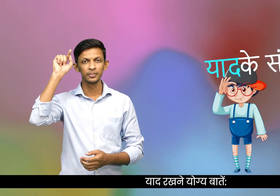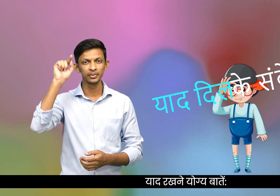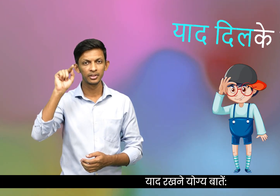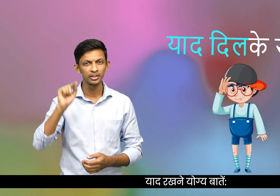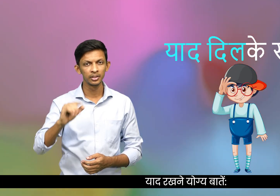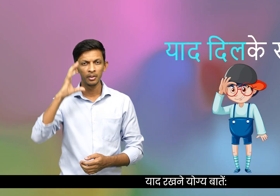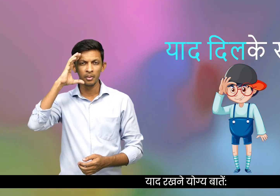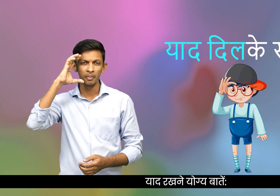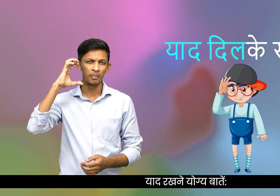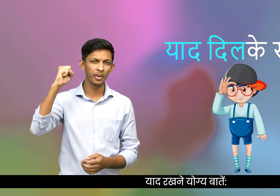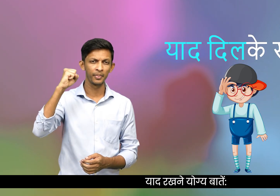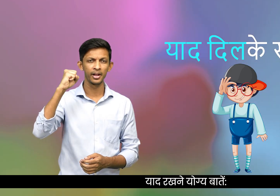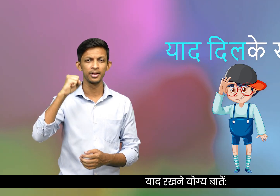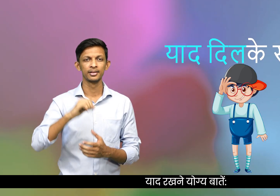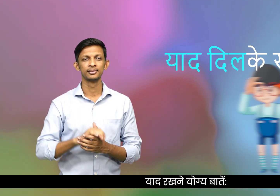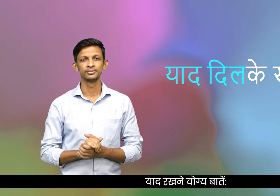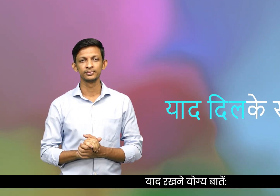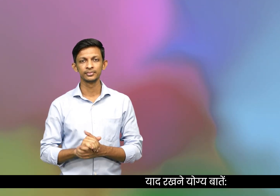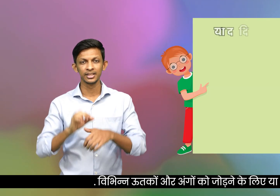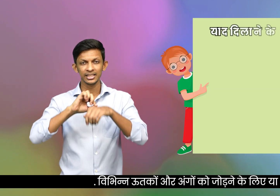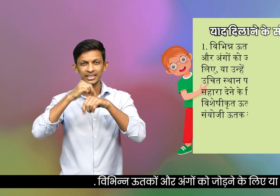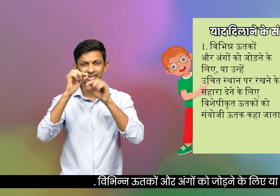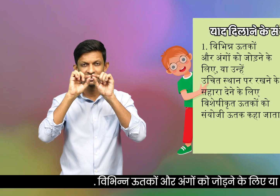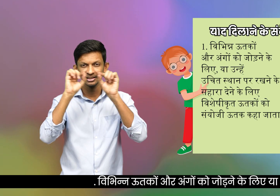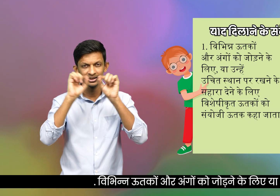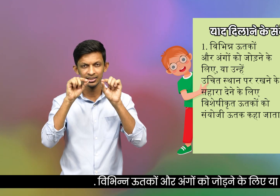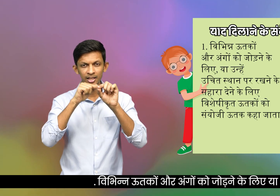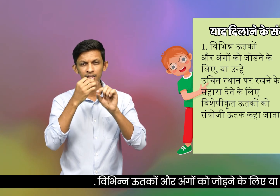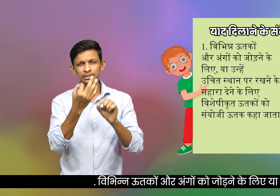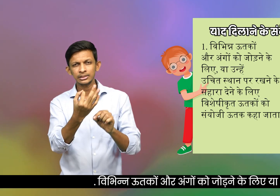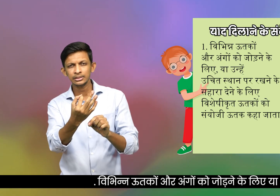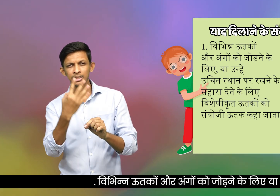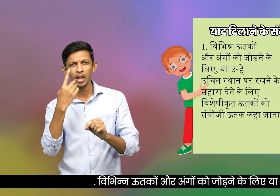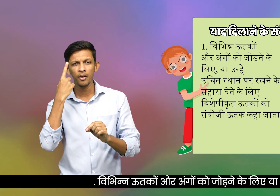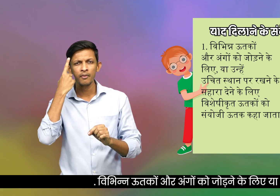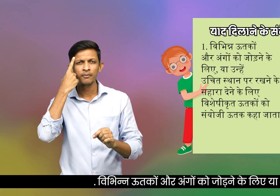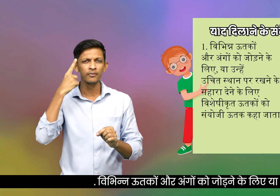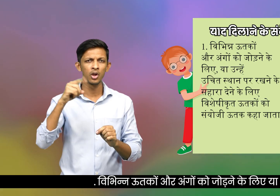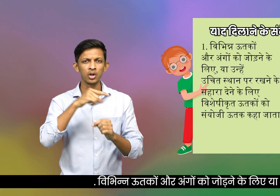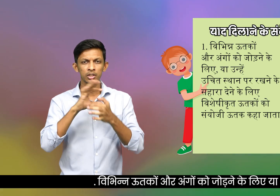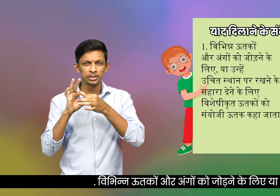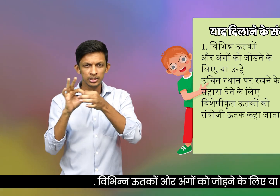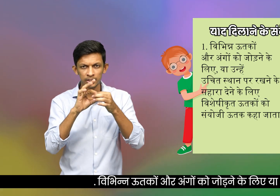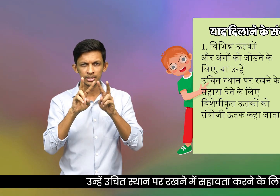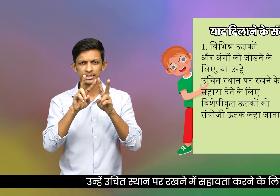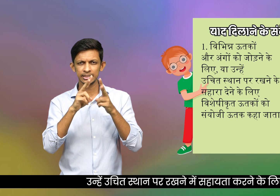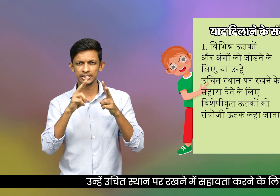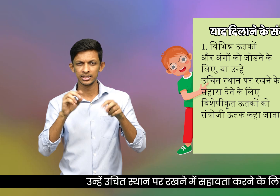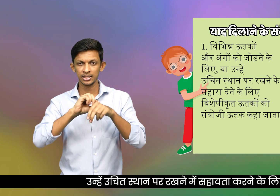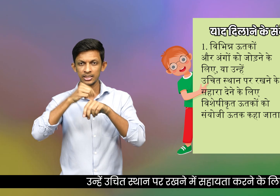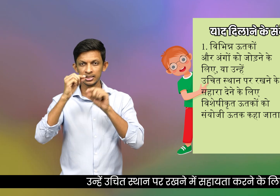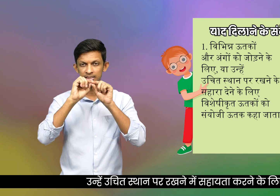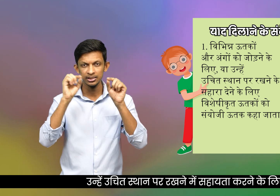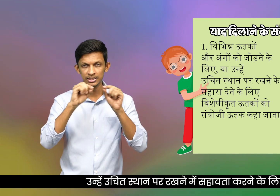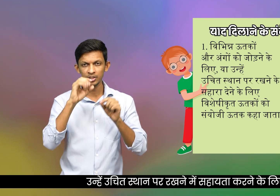याद रखने योग्य बातें। पहला, विभिन्न ऊतकों और अंगों को जोड़ने के लिए या उन्हें